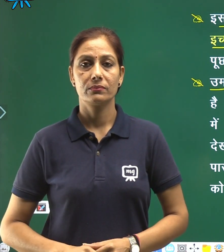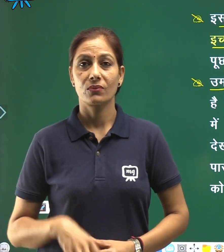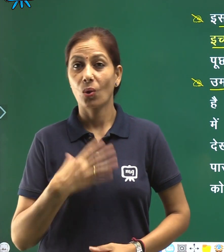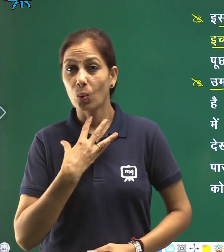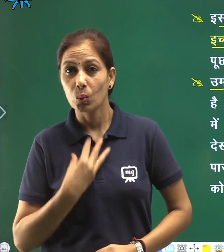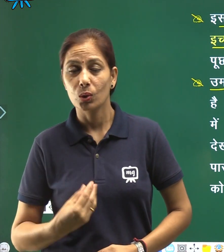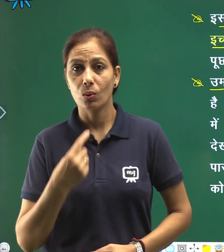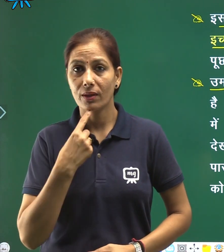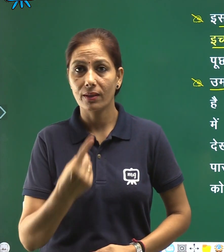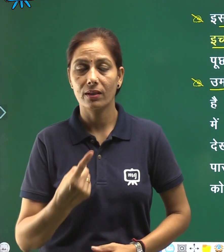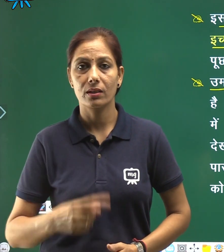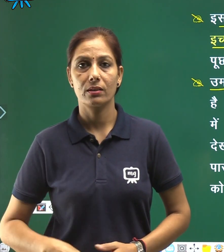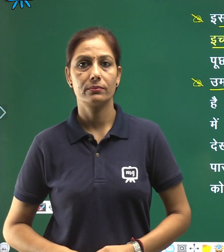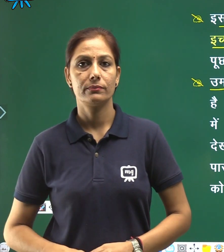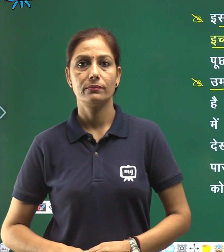दुखी होकर कहती है कि